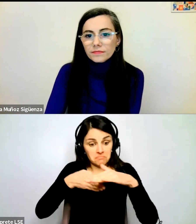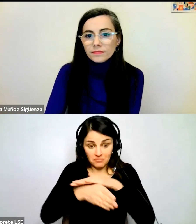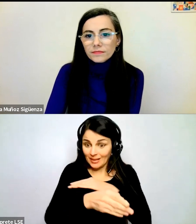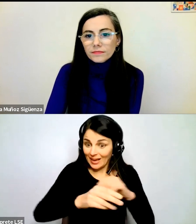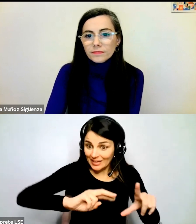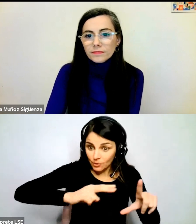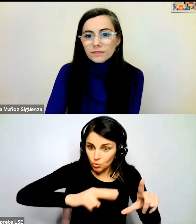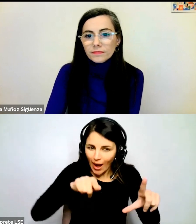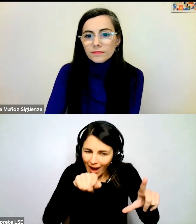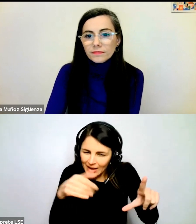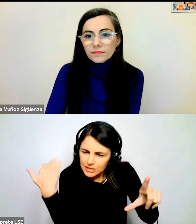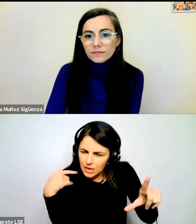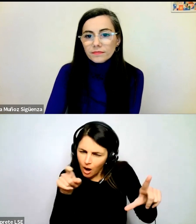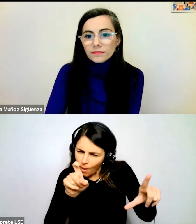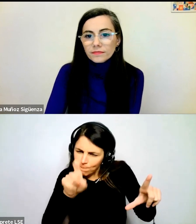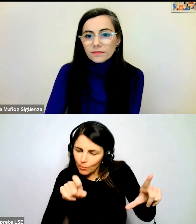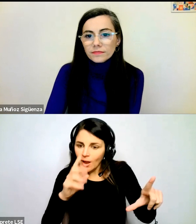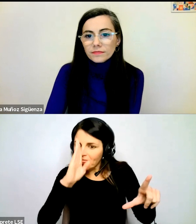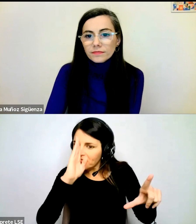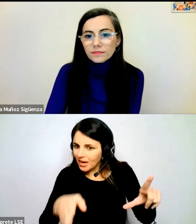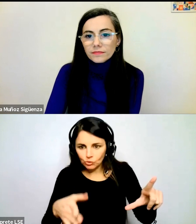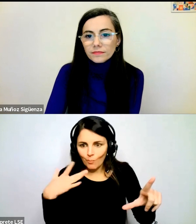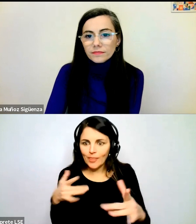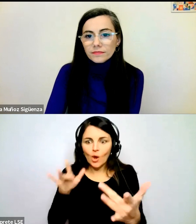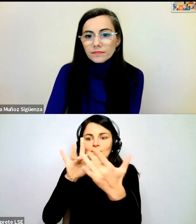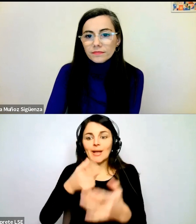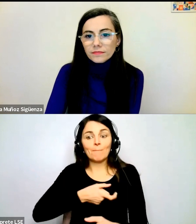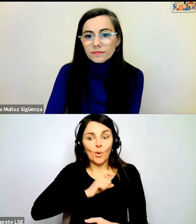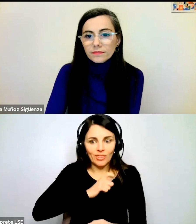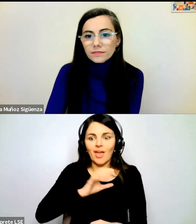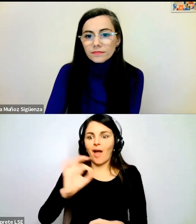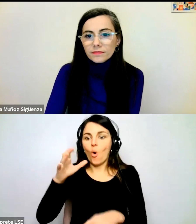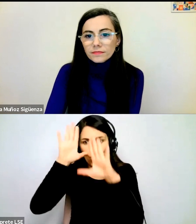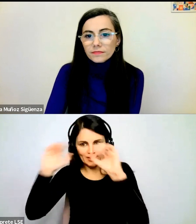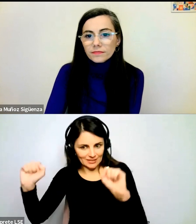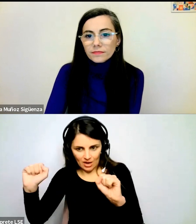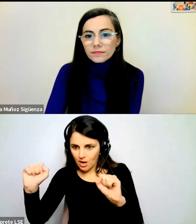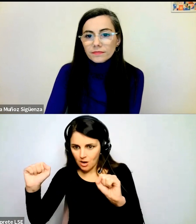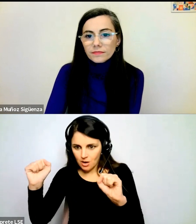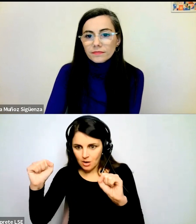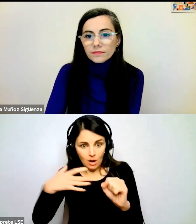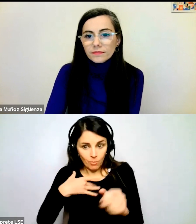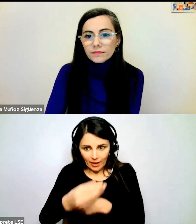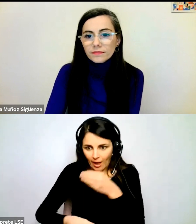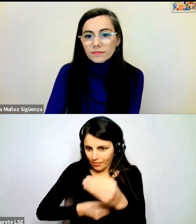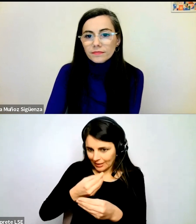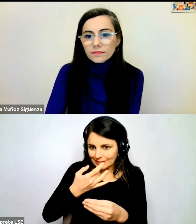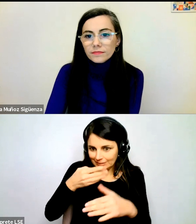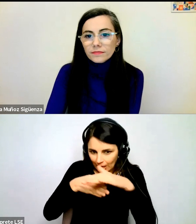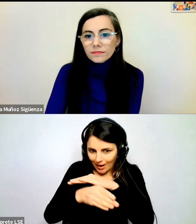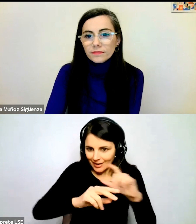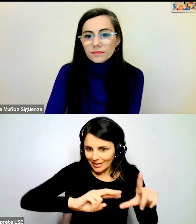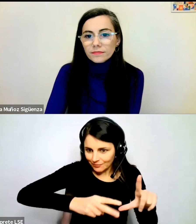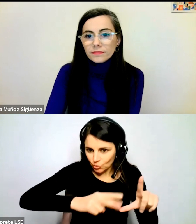hay un botón directo de la policía y de la Guardia Civil que enlaza directamente a SVisual y no